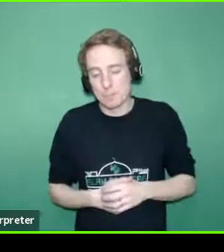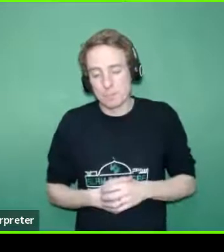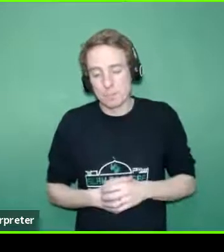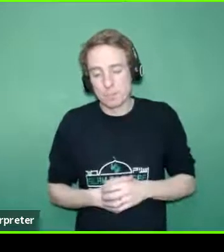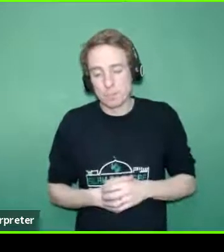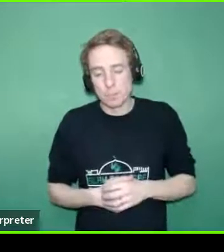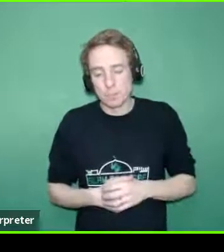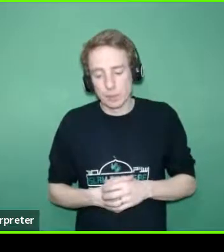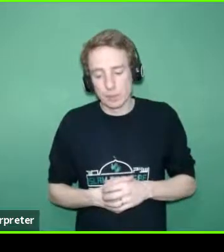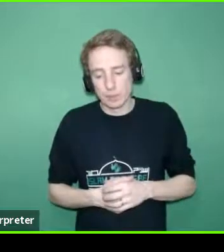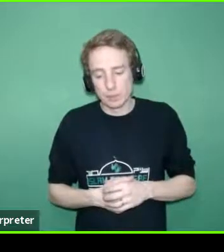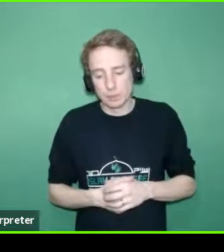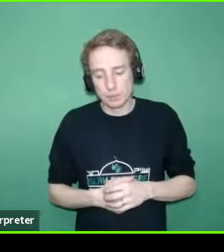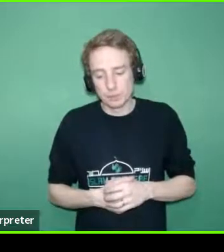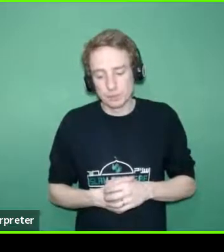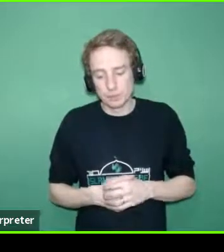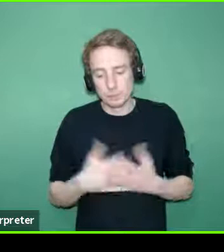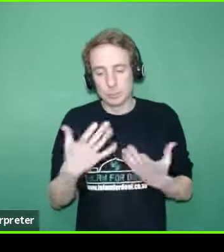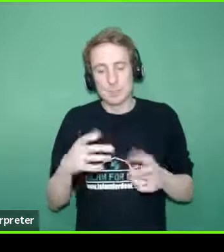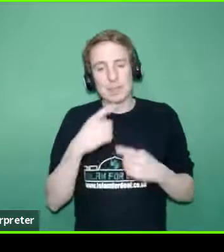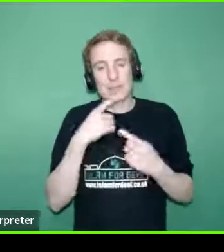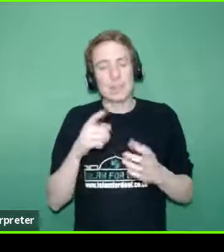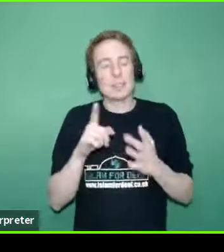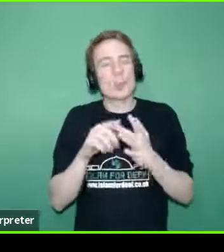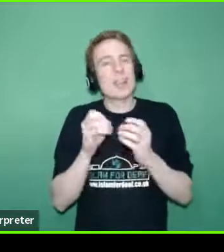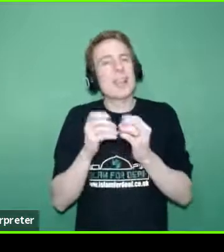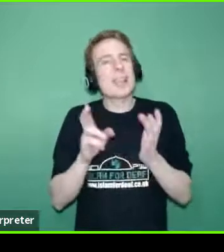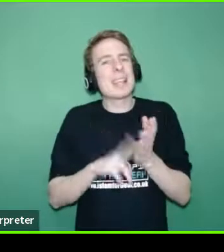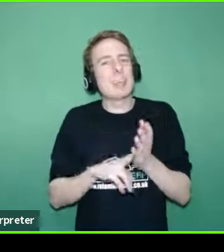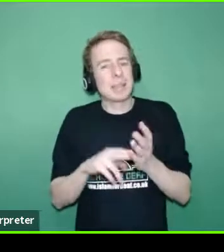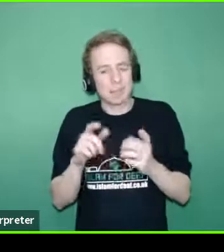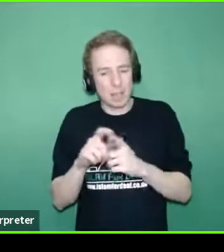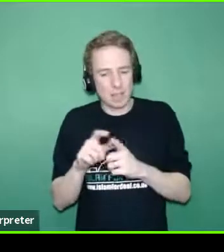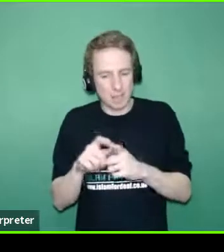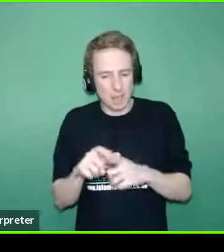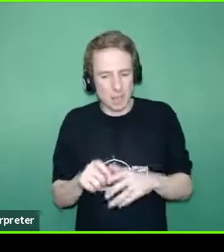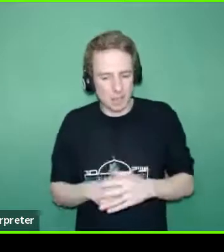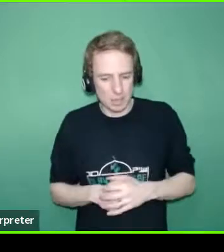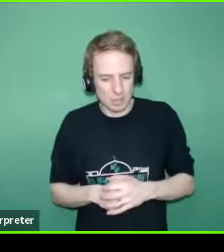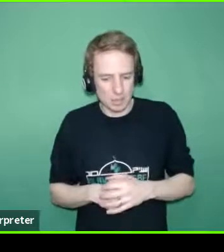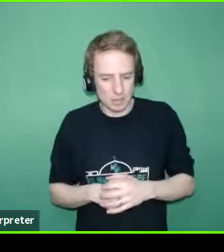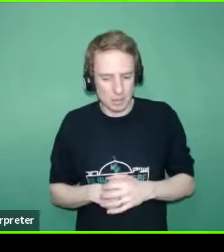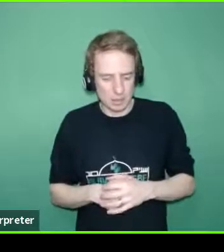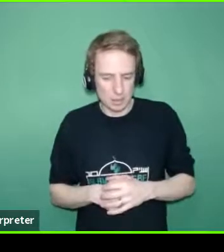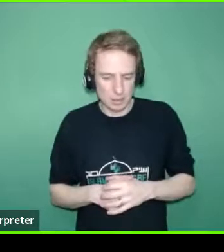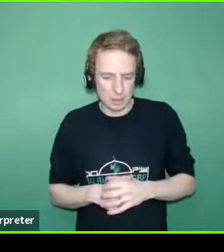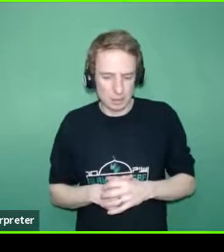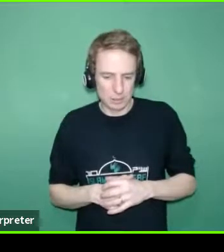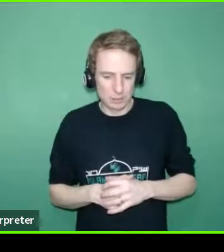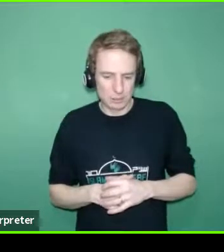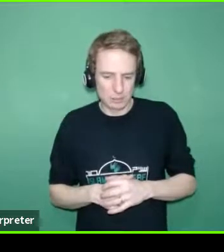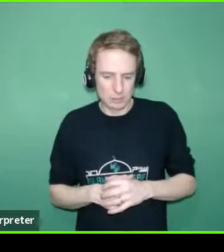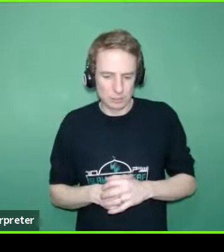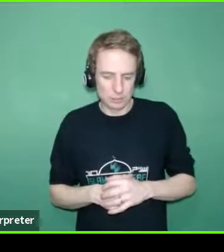was mentioned to Ibn Dihya, وشيخنا Ibn Dihya أحد الصحابة. لا لا لا لا ليس من